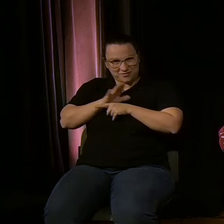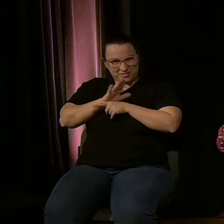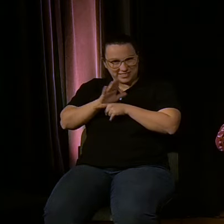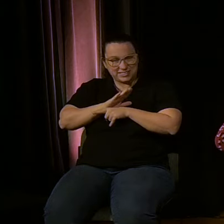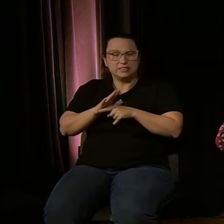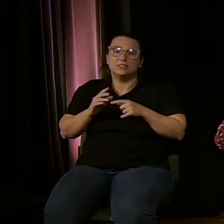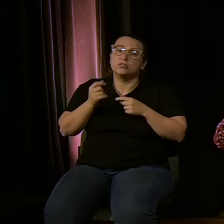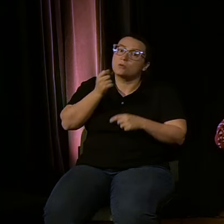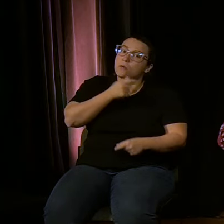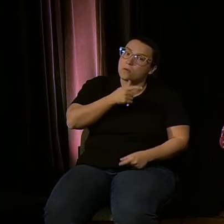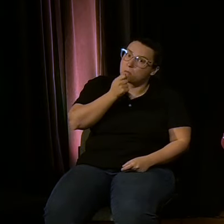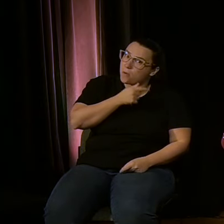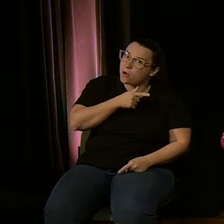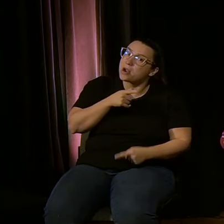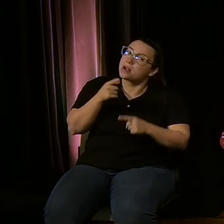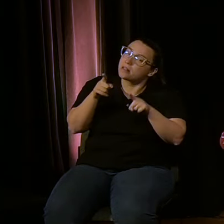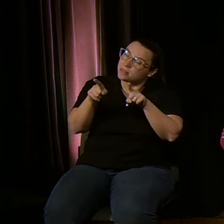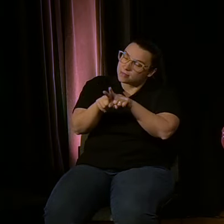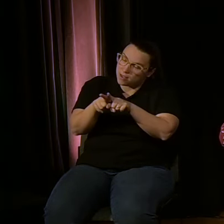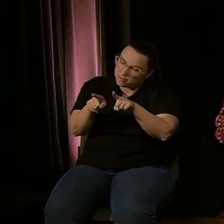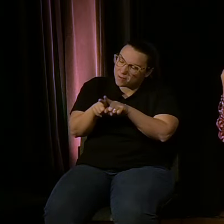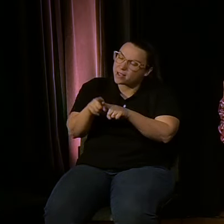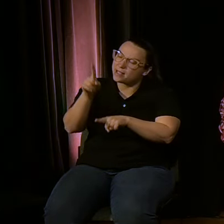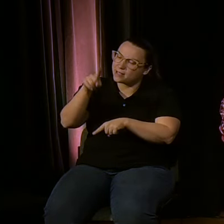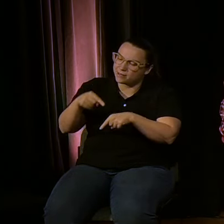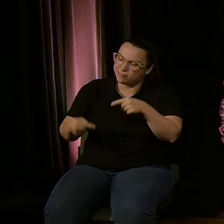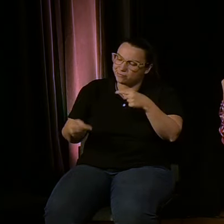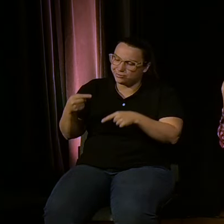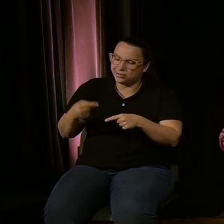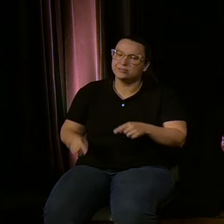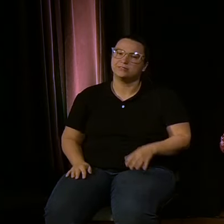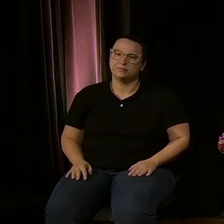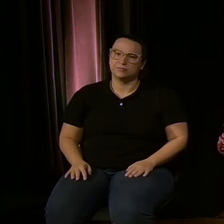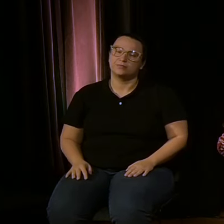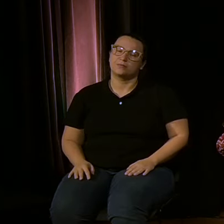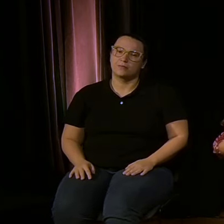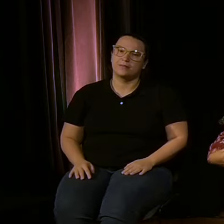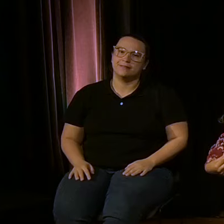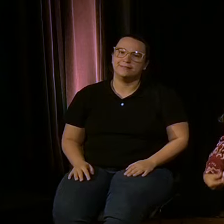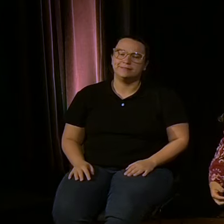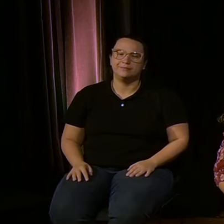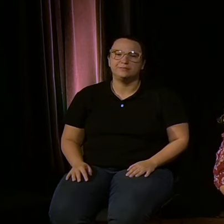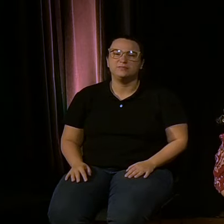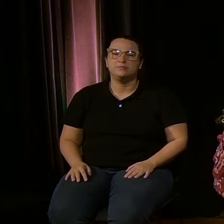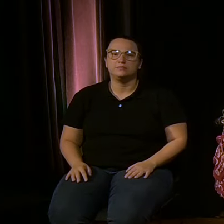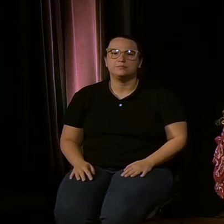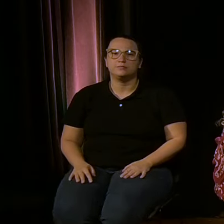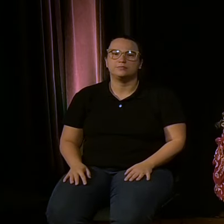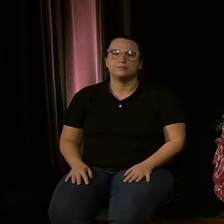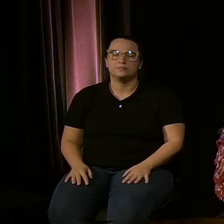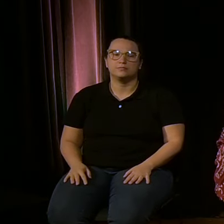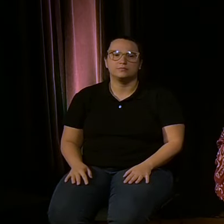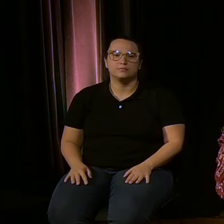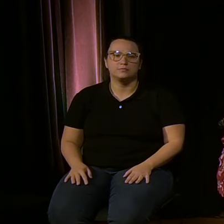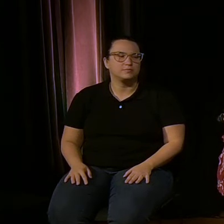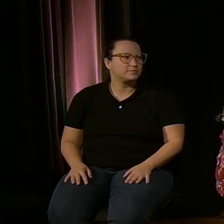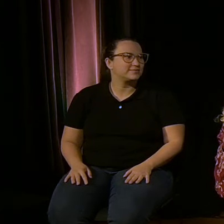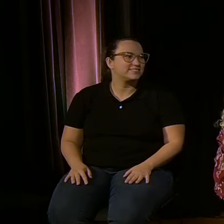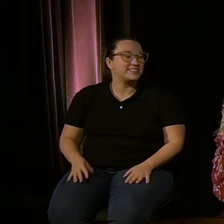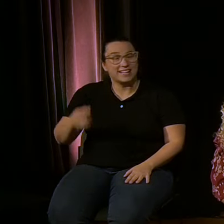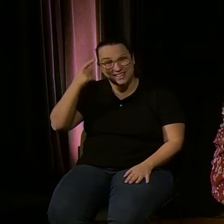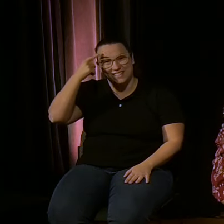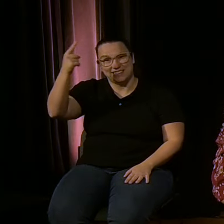isso, o humor também é política, né? E esse filme também interessa por isso. Mas... O que é que eu ia falar? Ah,